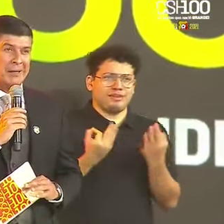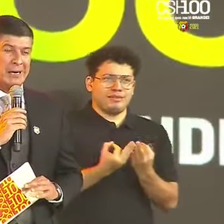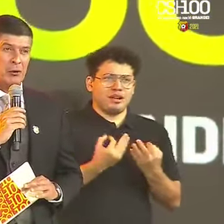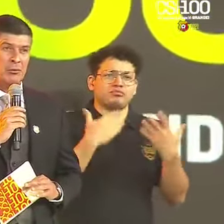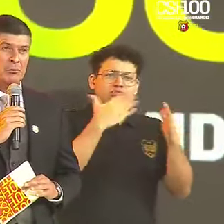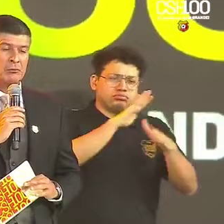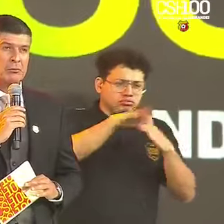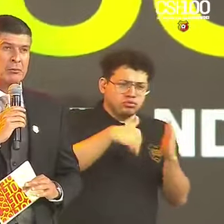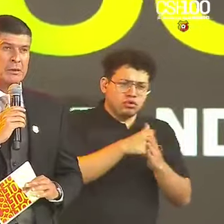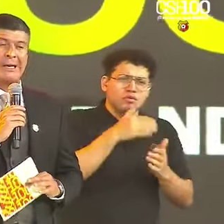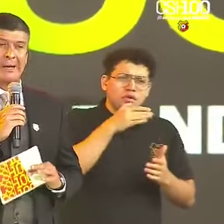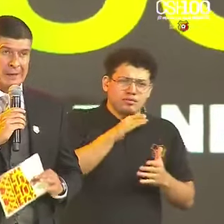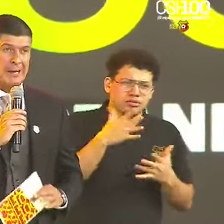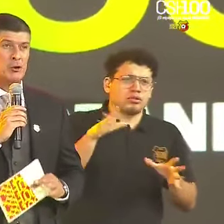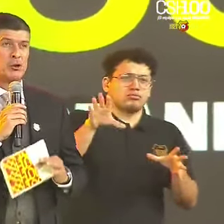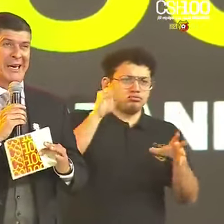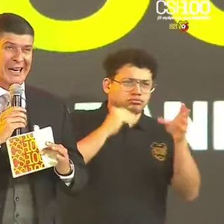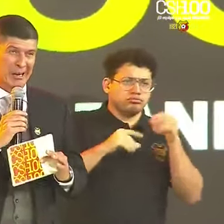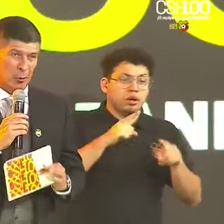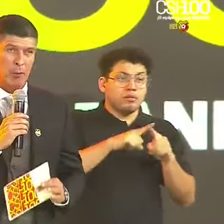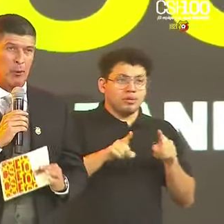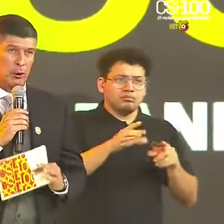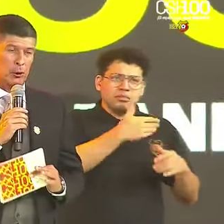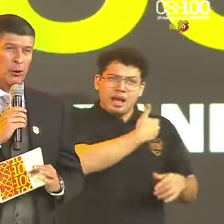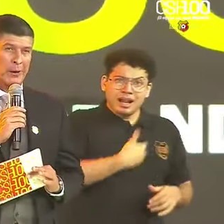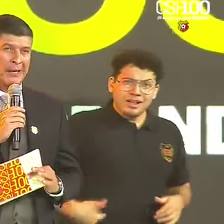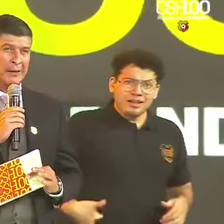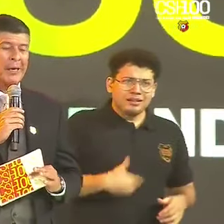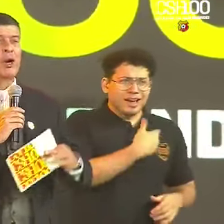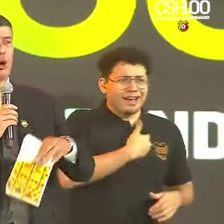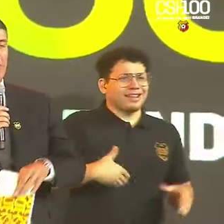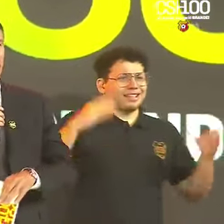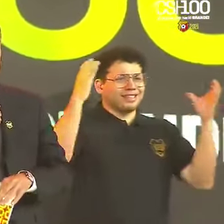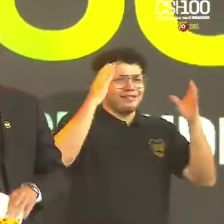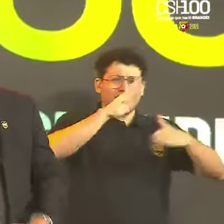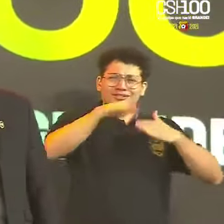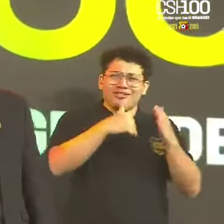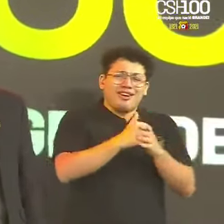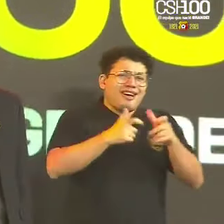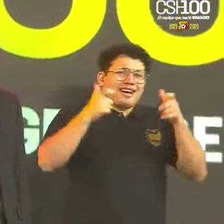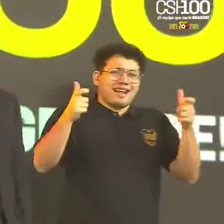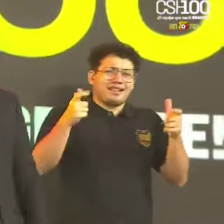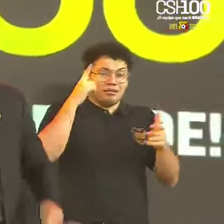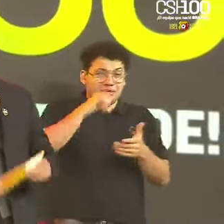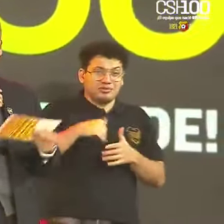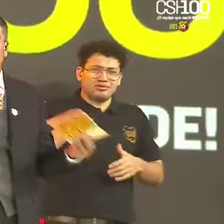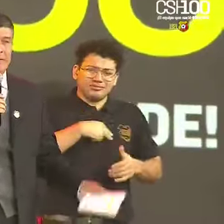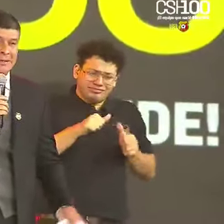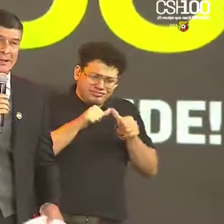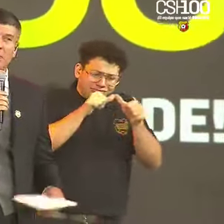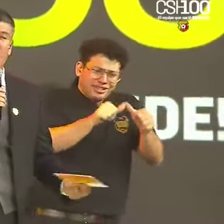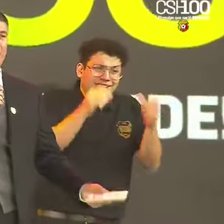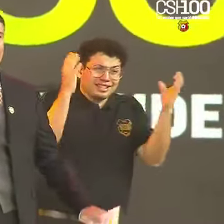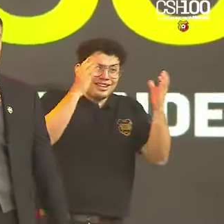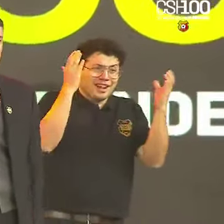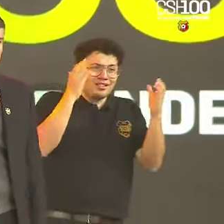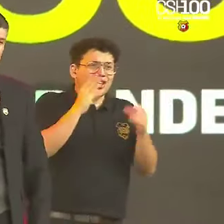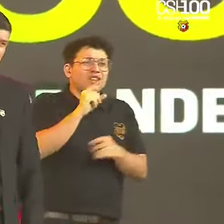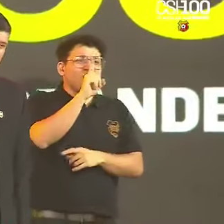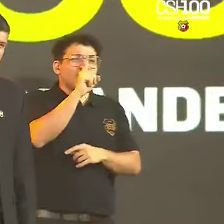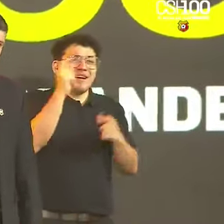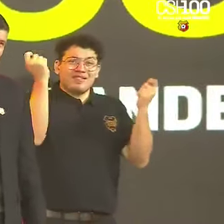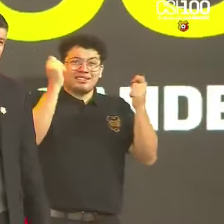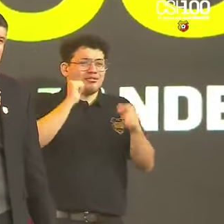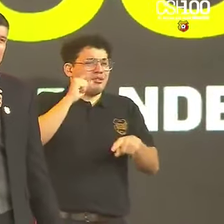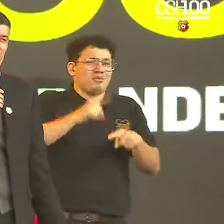pero el herediano celebró por todo lo grande, como vamos a seguir celebrando, y en una fiesta no puede faltar la